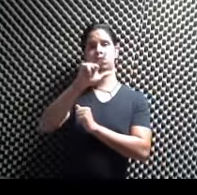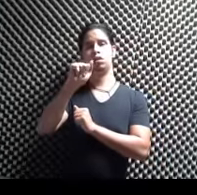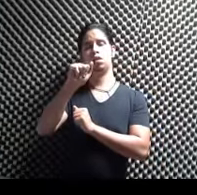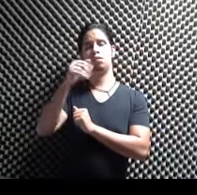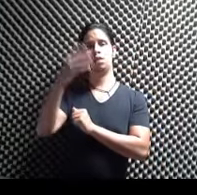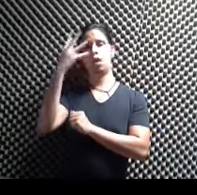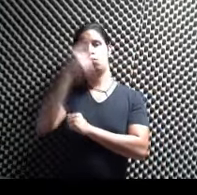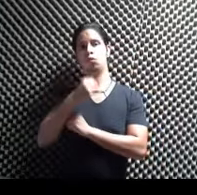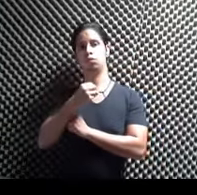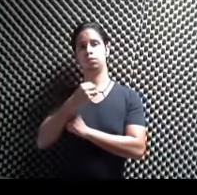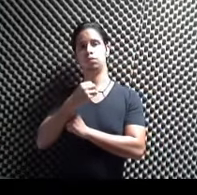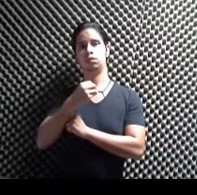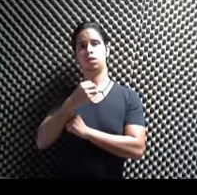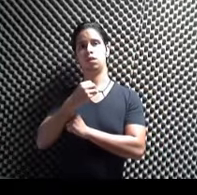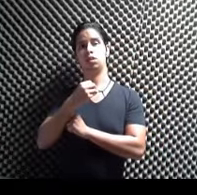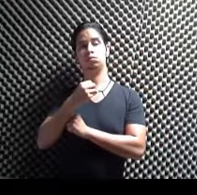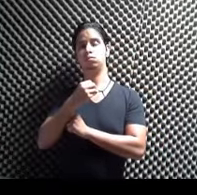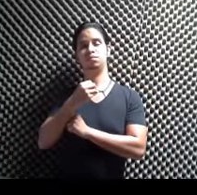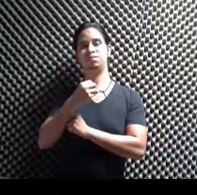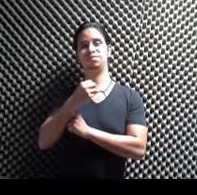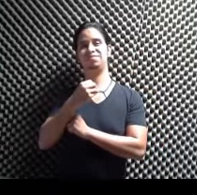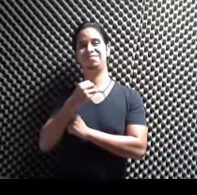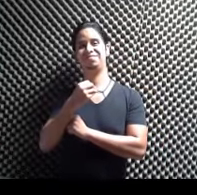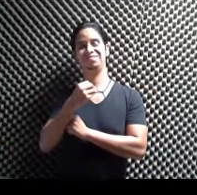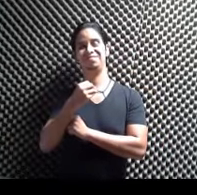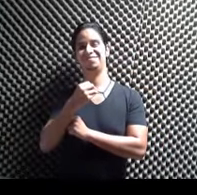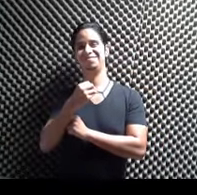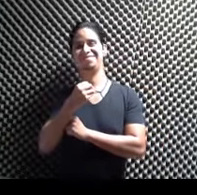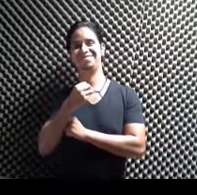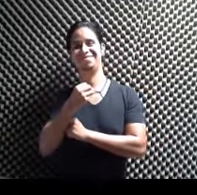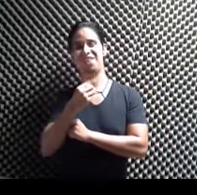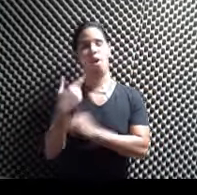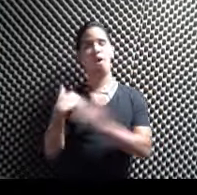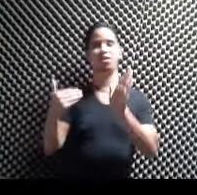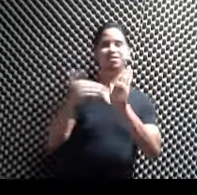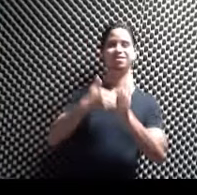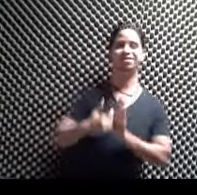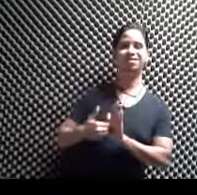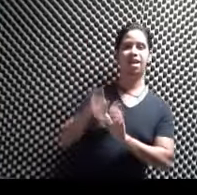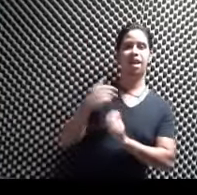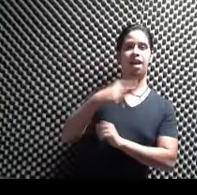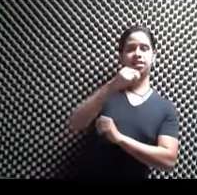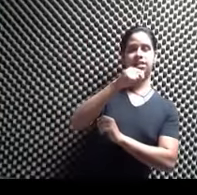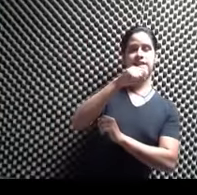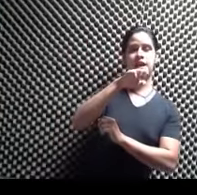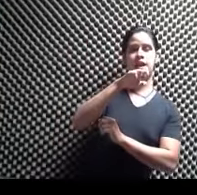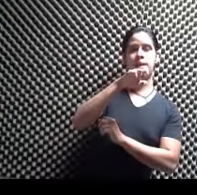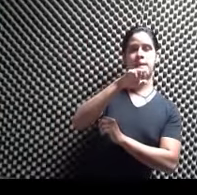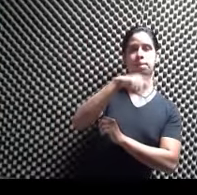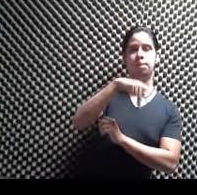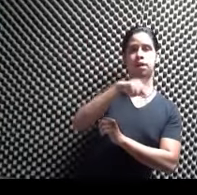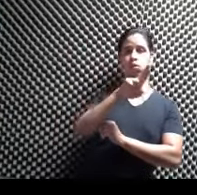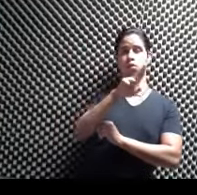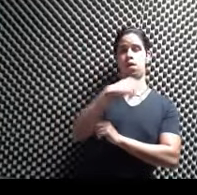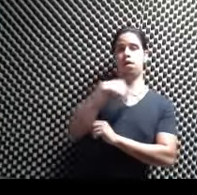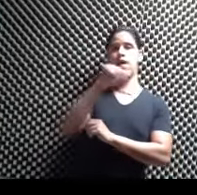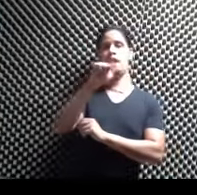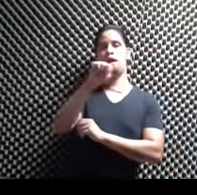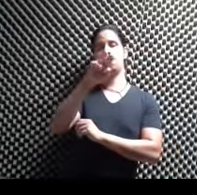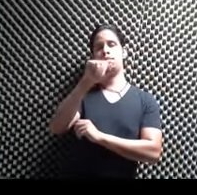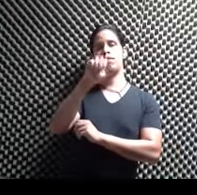Villahermosa. Lo cogiste todo, José. No, repite. Tepeu, Almas Van. Almas